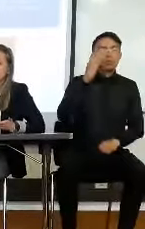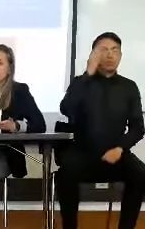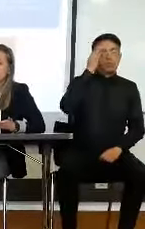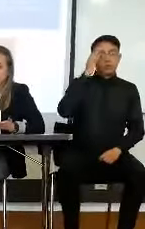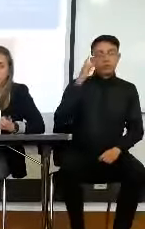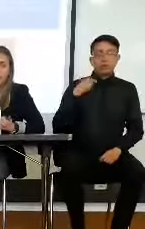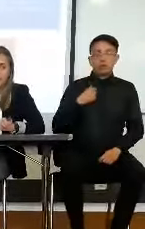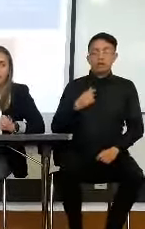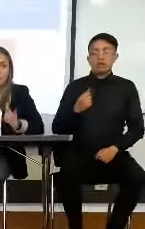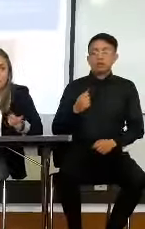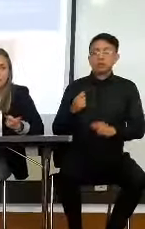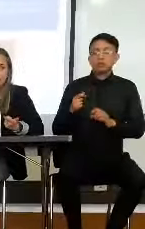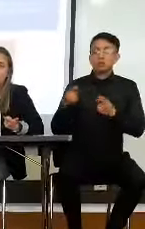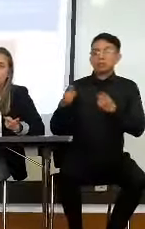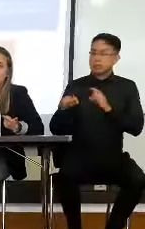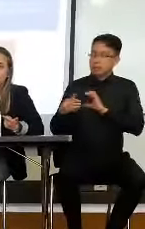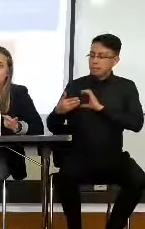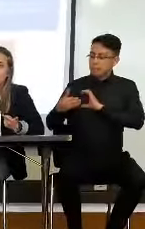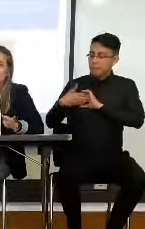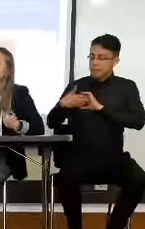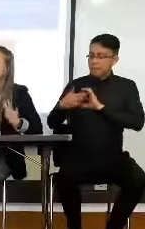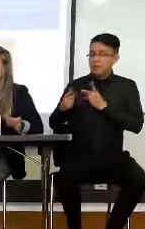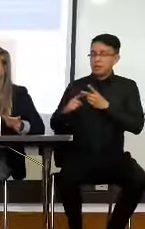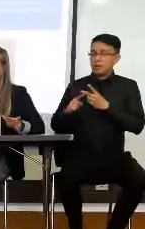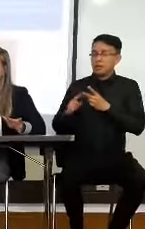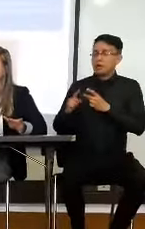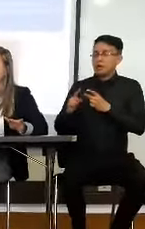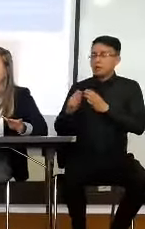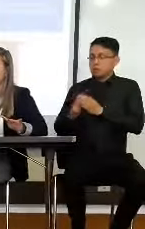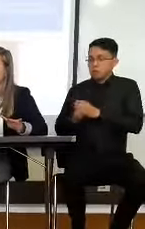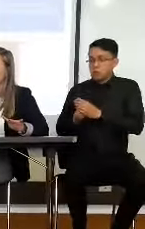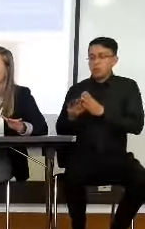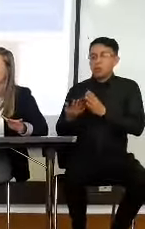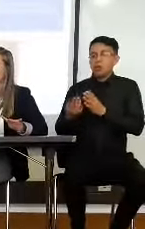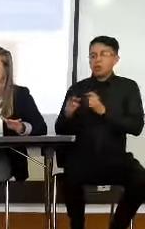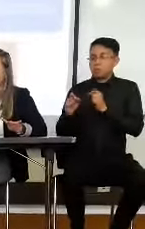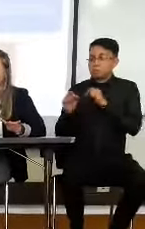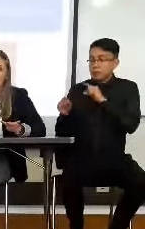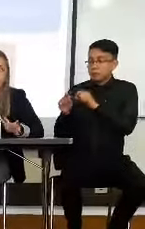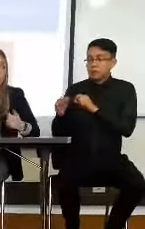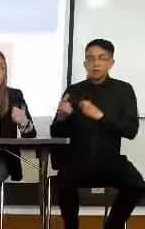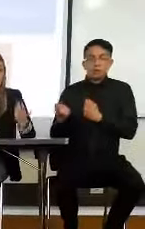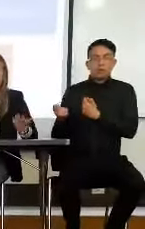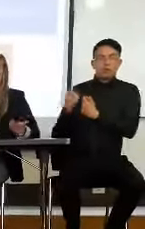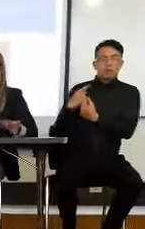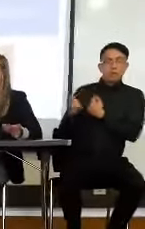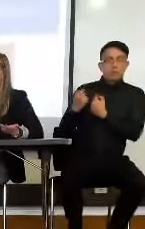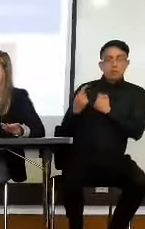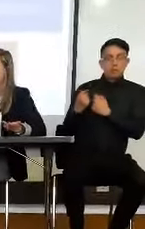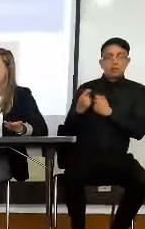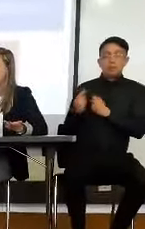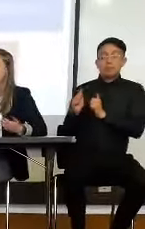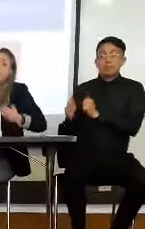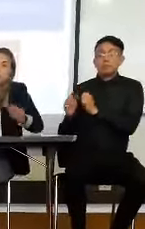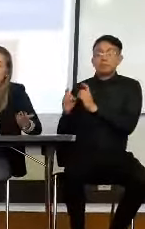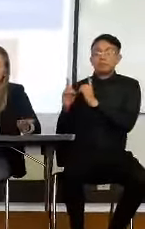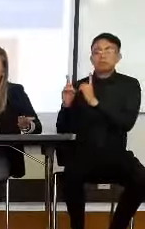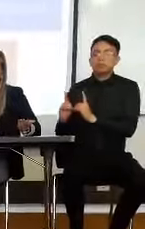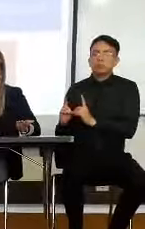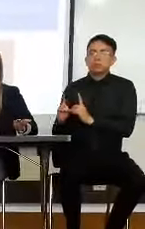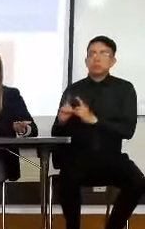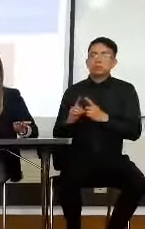también necesitan privacidad, también necesitan confidencialidad, también necesitan resolver preguntas, dudas, inquietudes y tomar decisiones, ¿cierto? Y